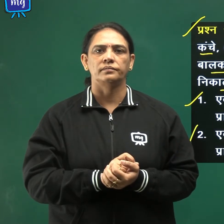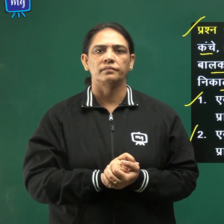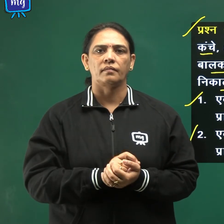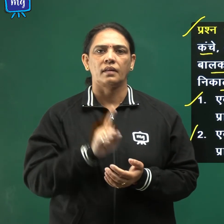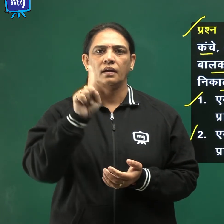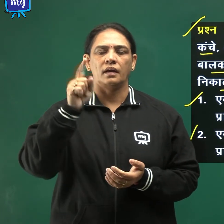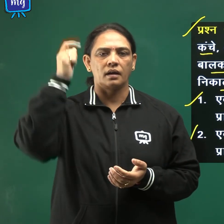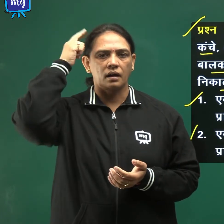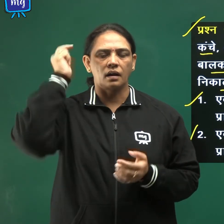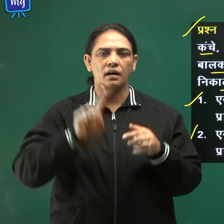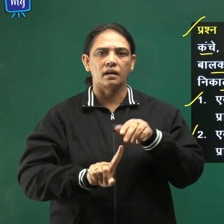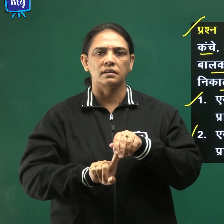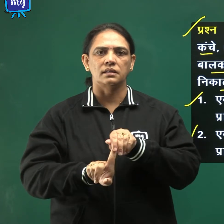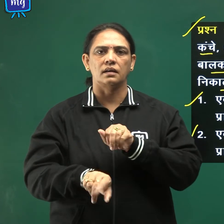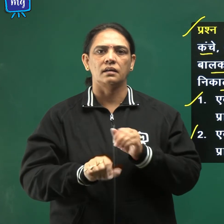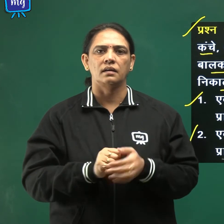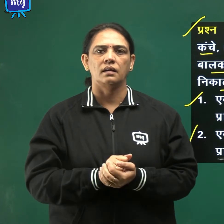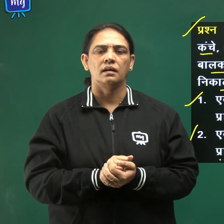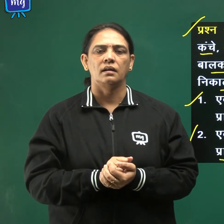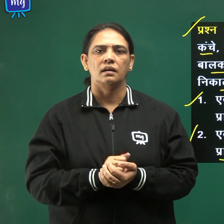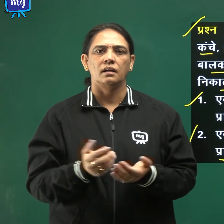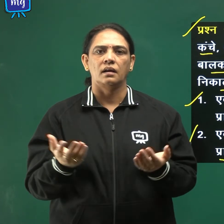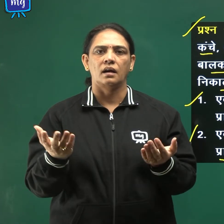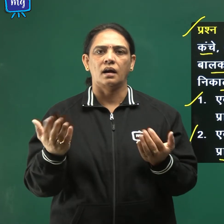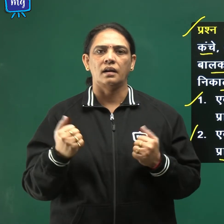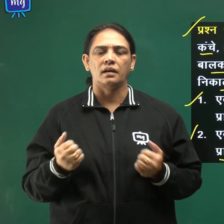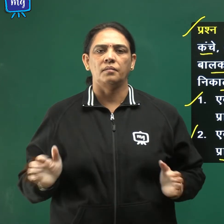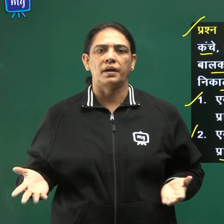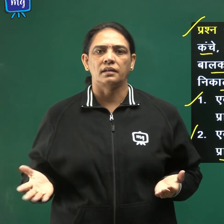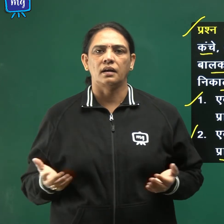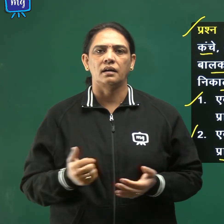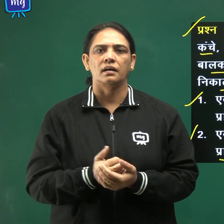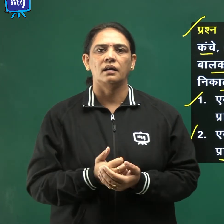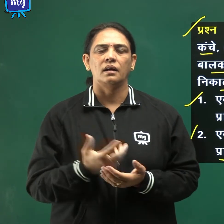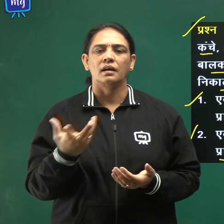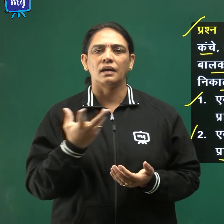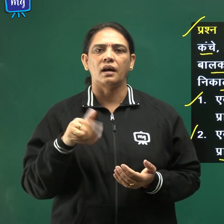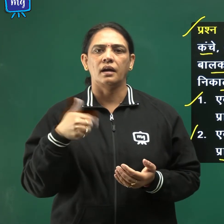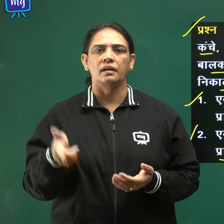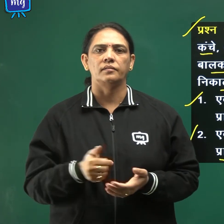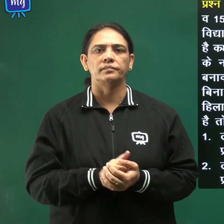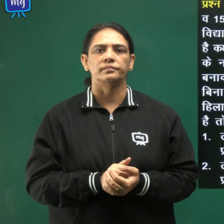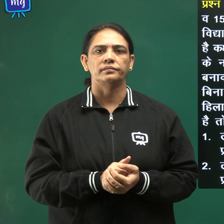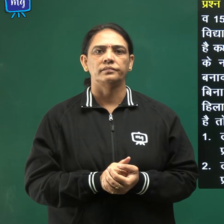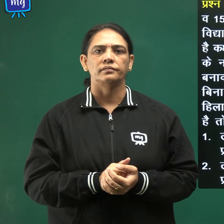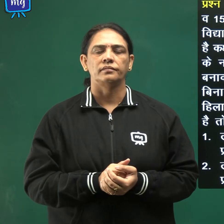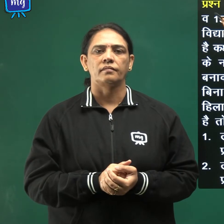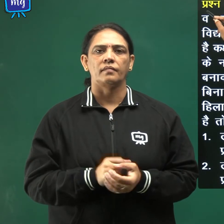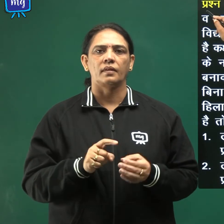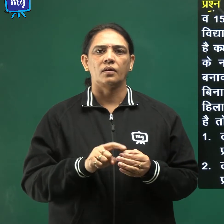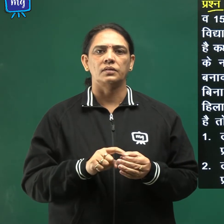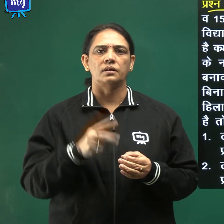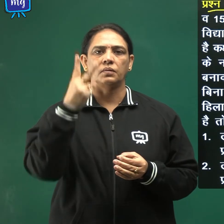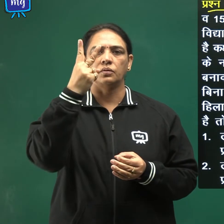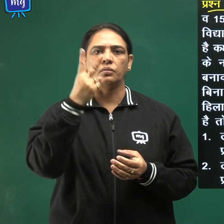में एक काला कंचा में आने की प्रायिकता क्या है ए पर्सन